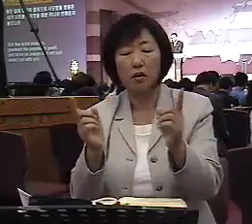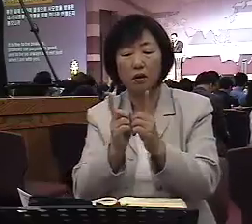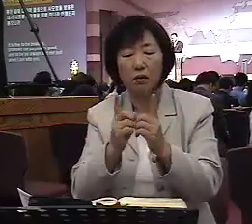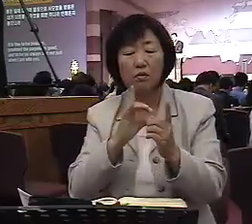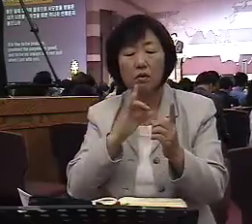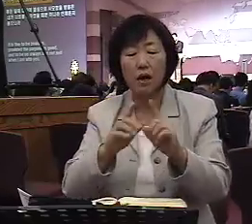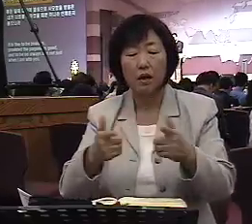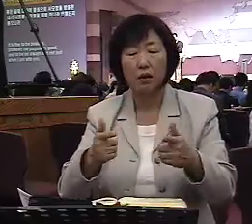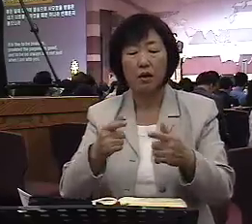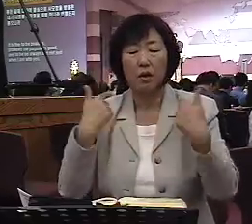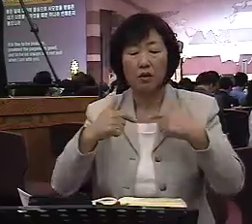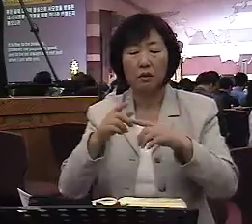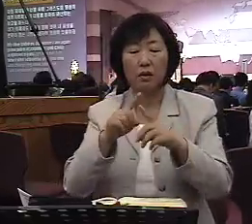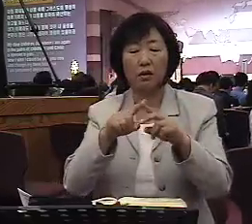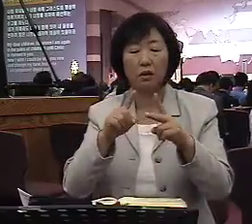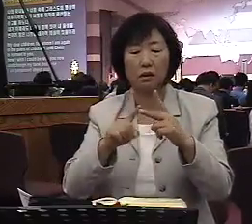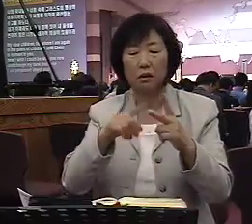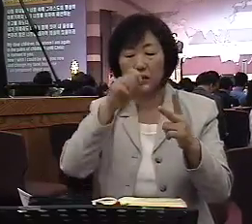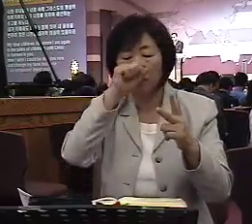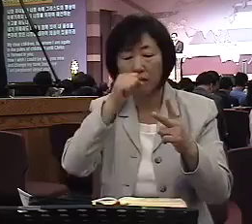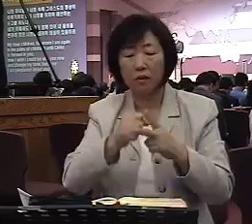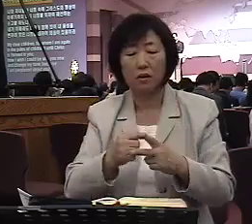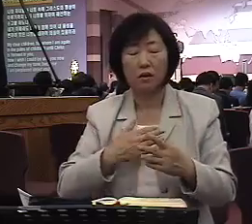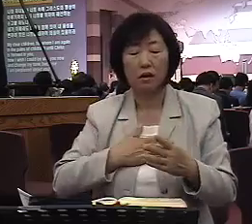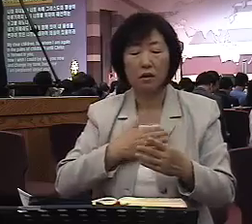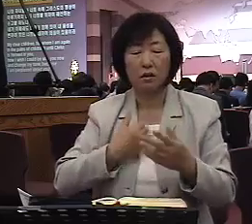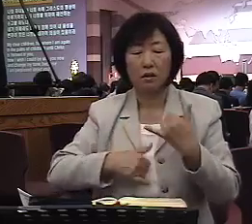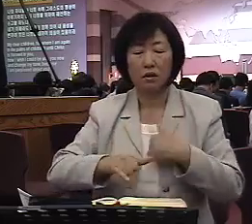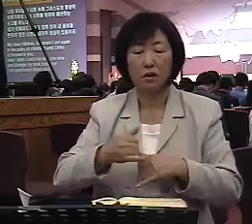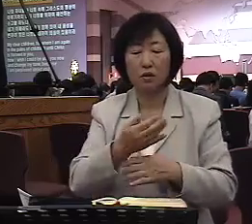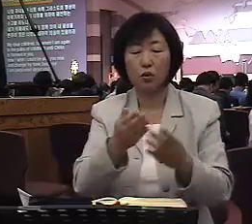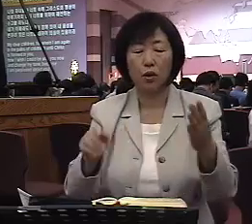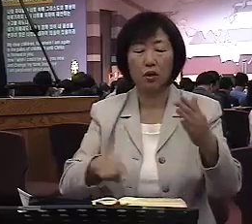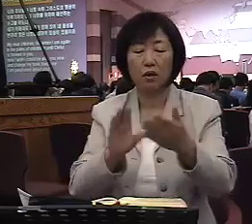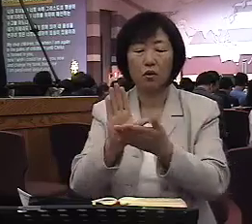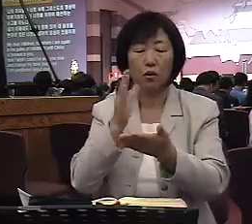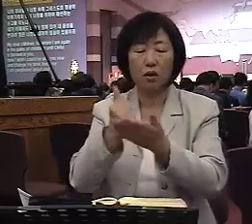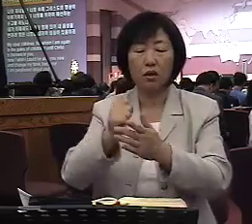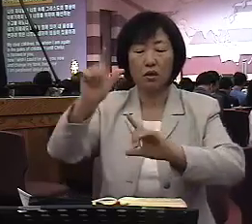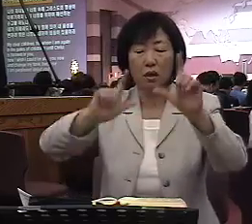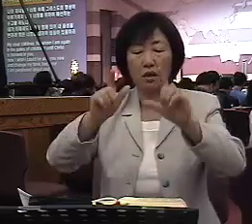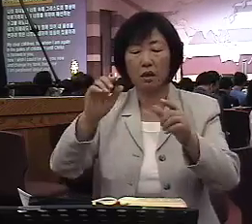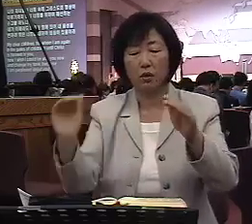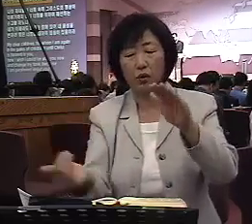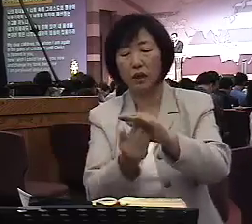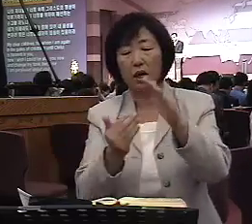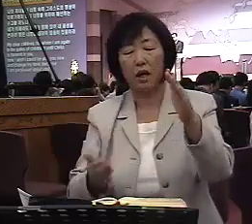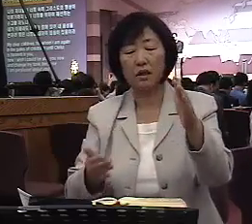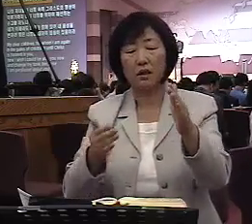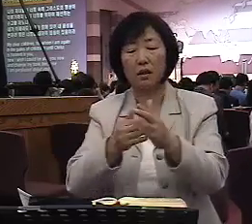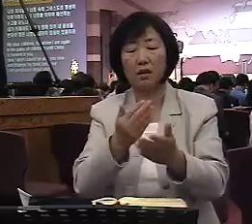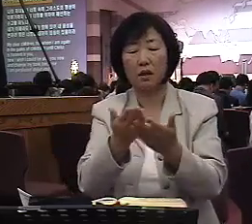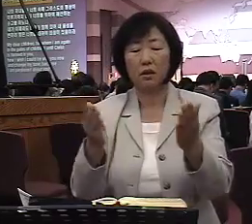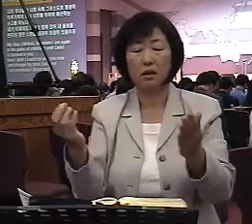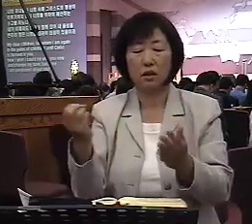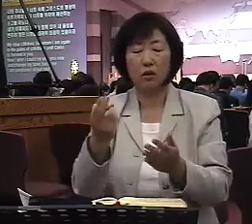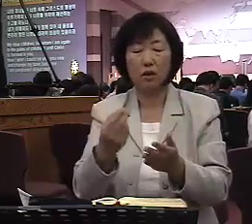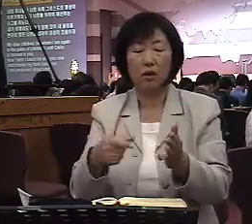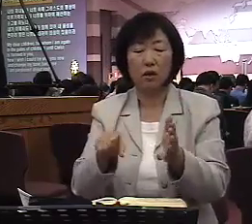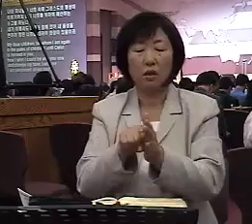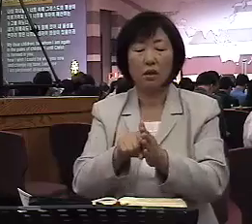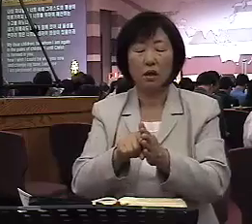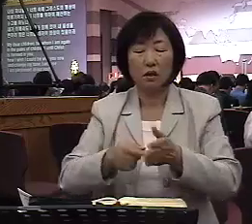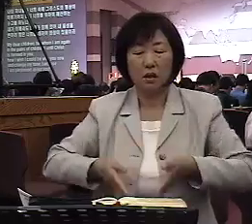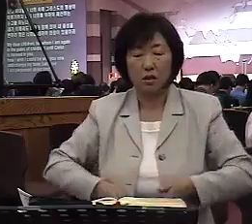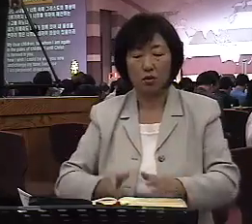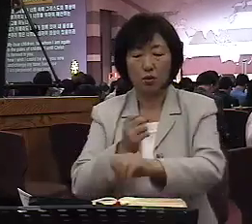뿐만 아니라 언제든지 좋으니라. 나의 자녀들아, 너희 속에 그리스도의 형상이 이르기까지 다시 너희를